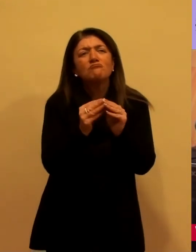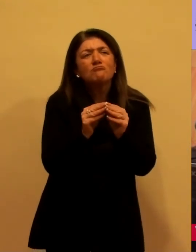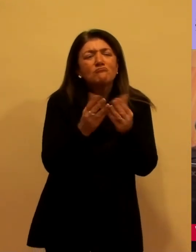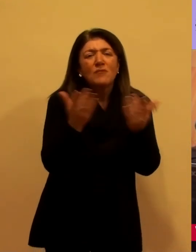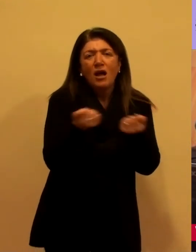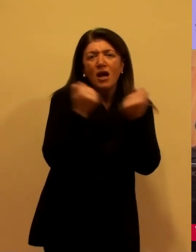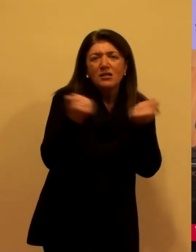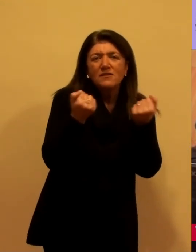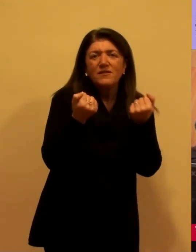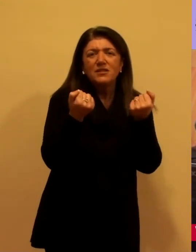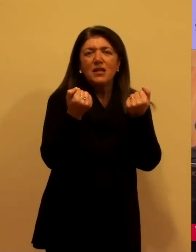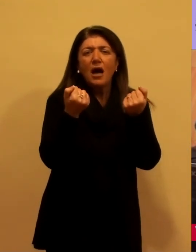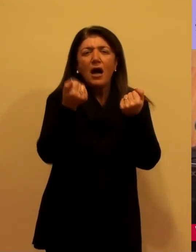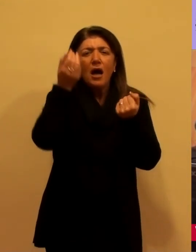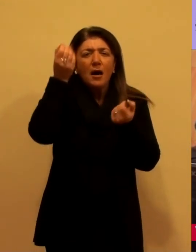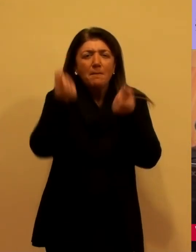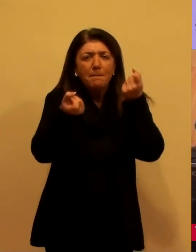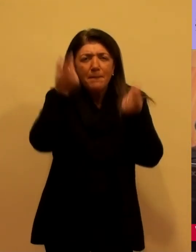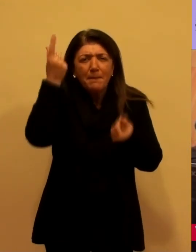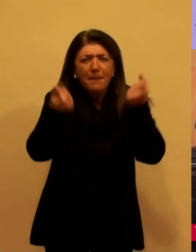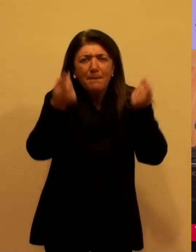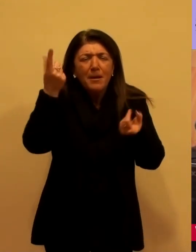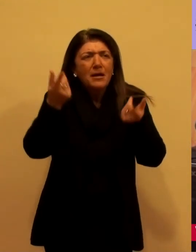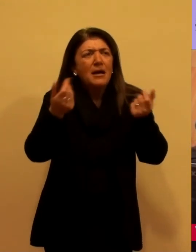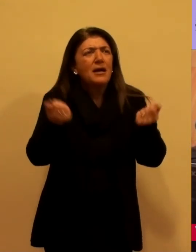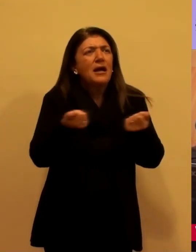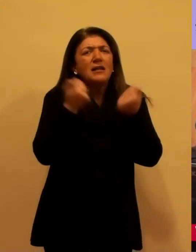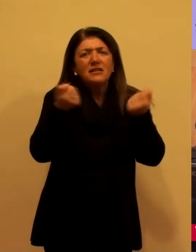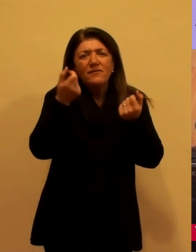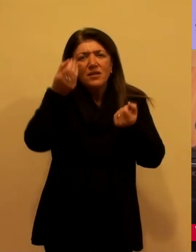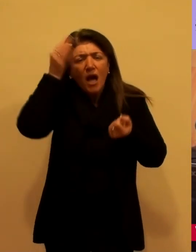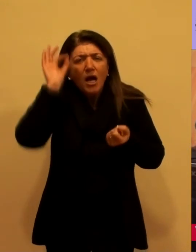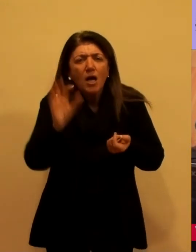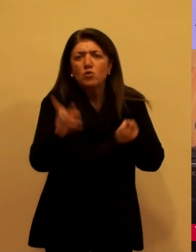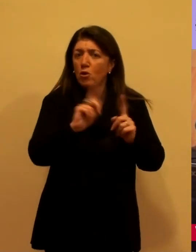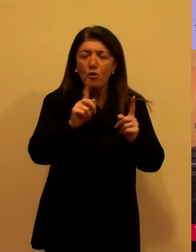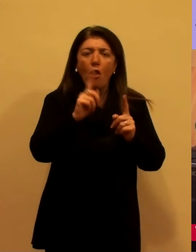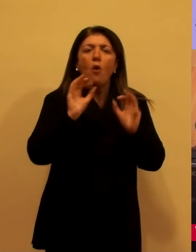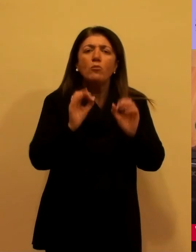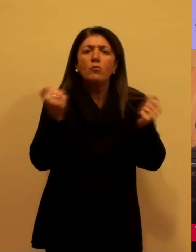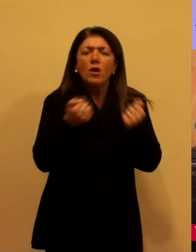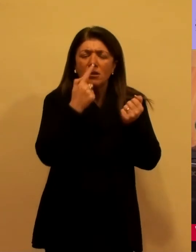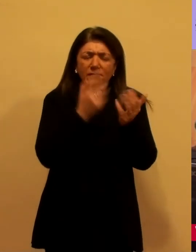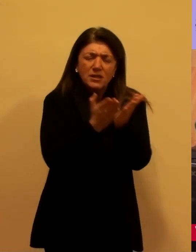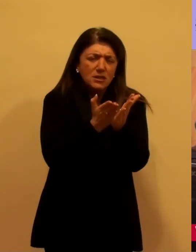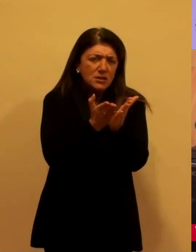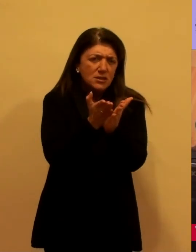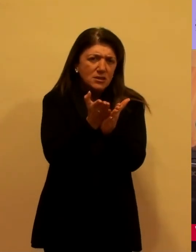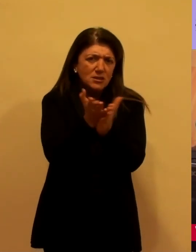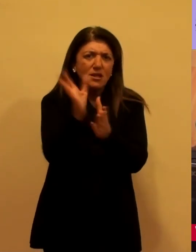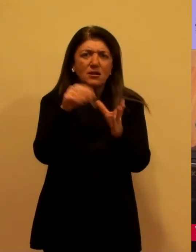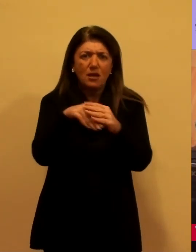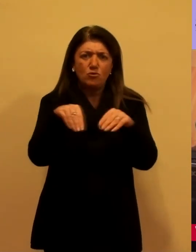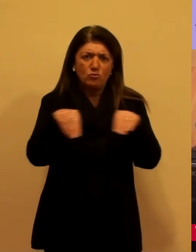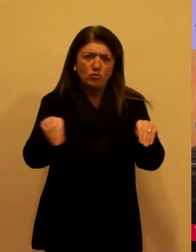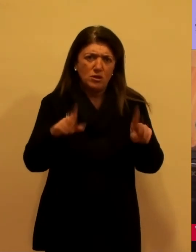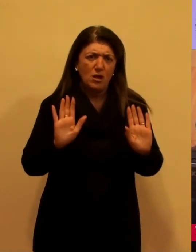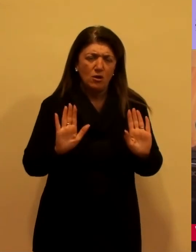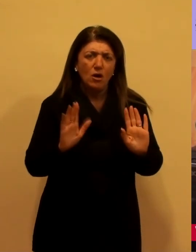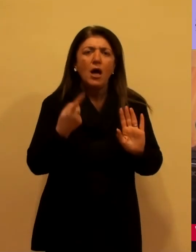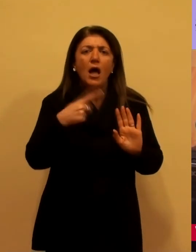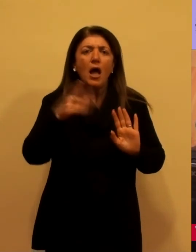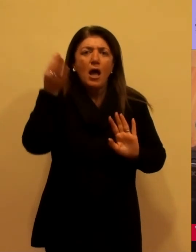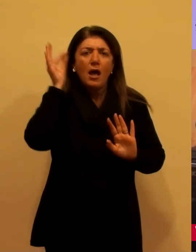delle attività che non sono più casuali, ma veramente sono diventate una costante per il museo, non è più un qualcosa che